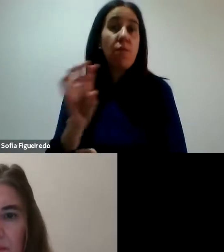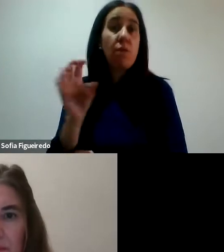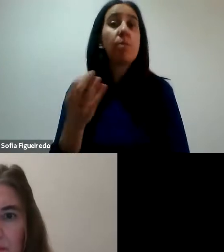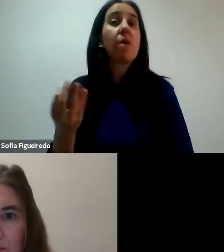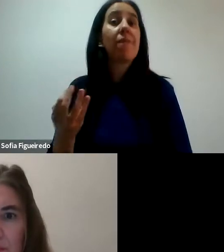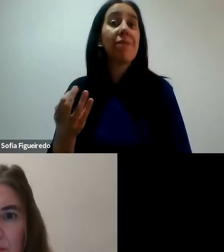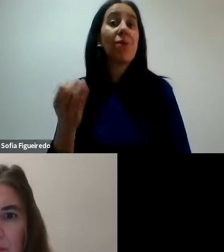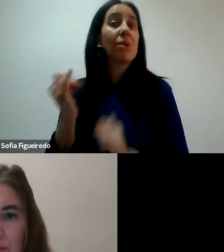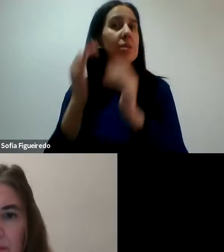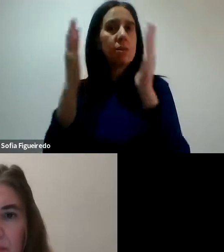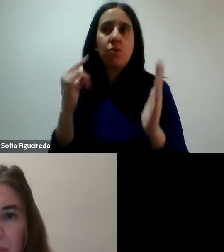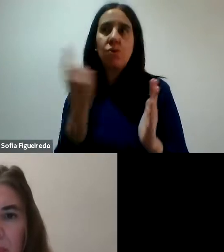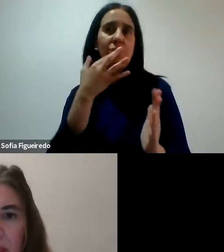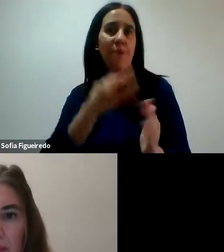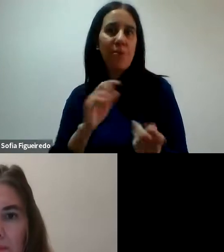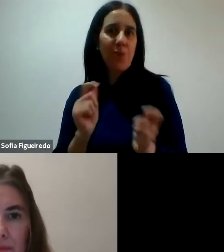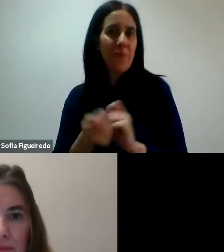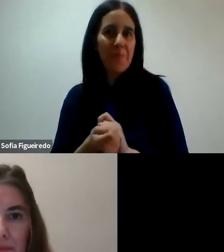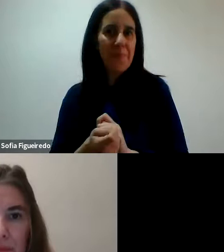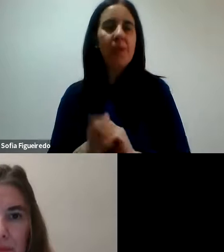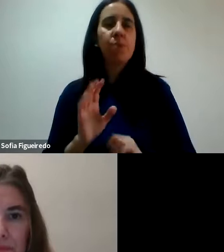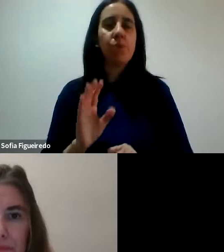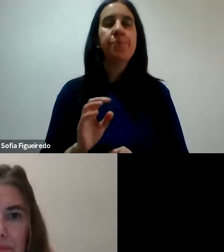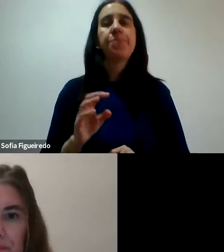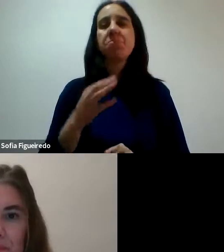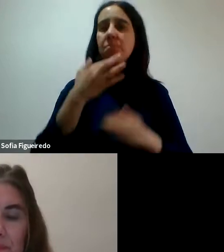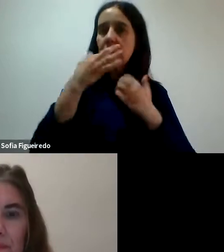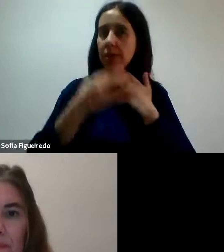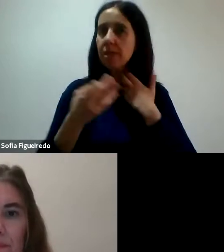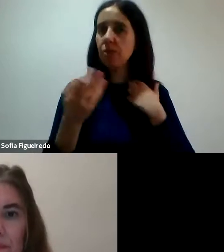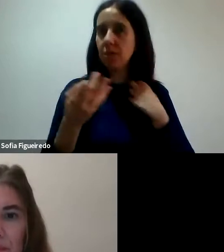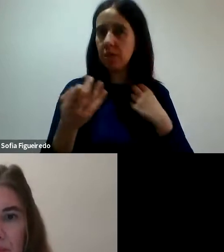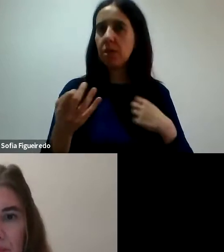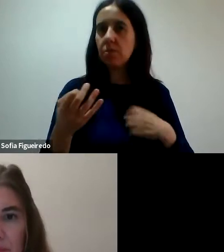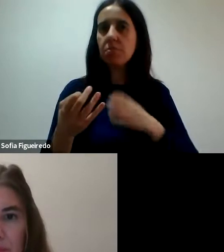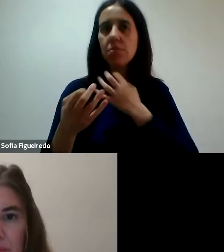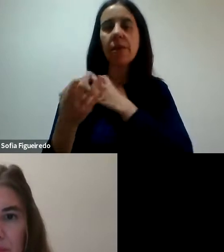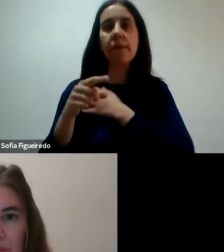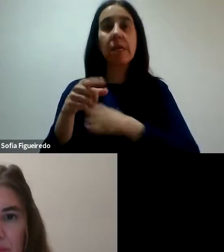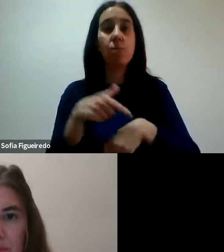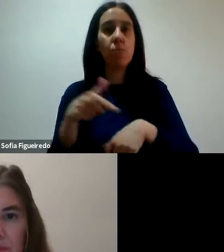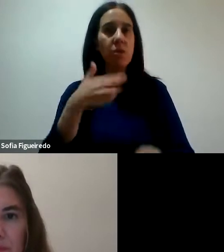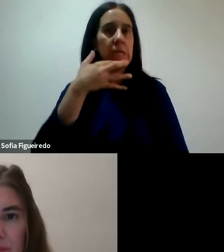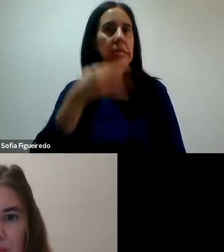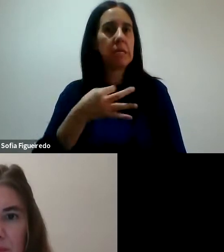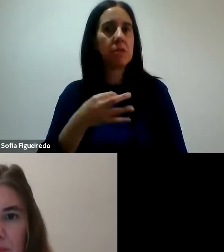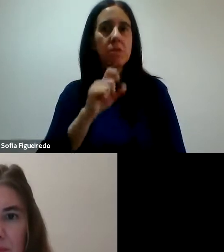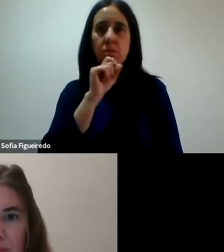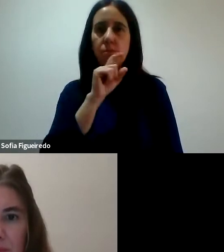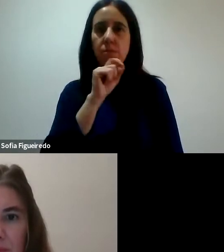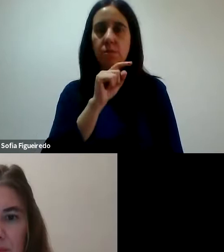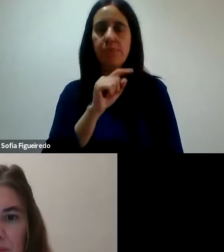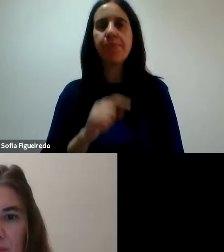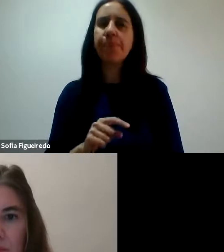todas as organizações mudam. Portanto, acredito que sim, acredito que este é também um momento em que isso é possível.